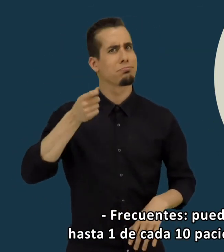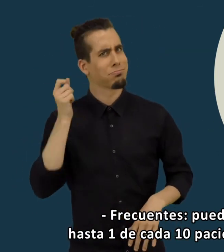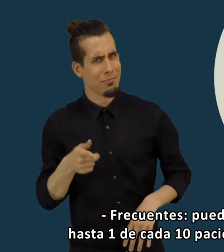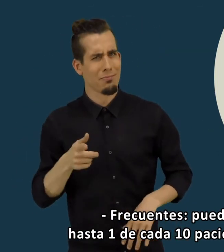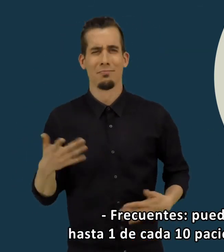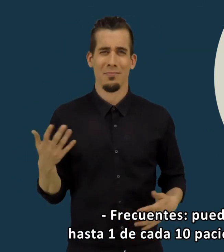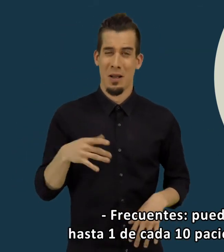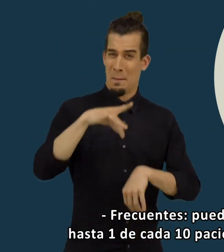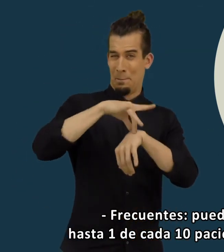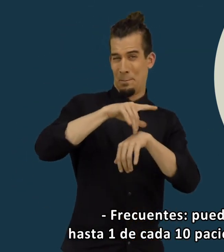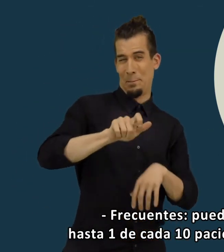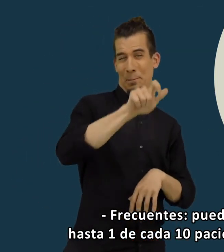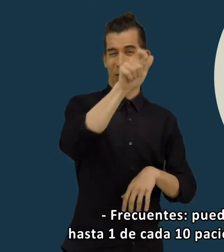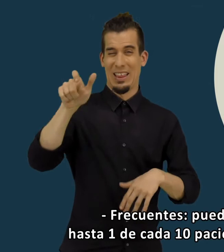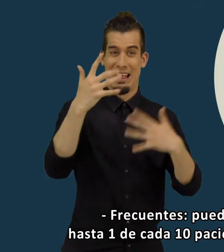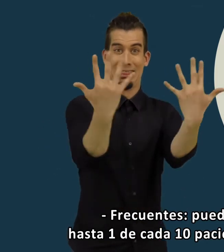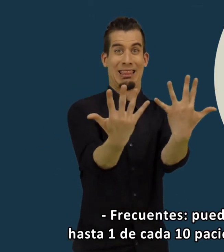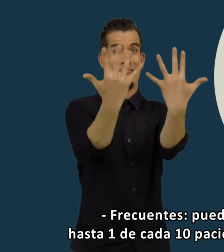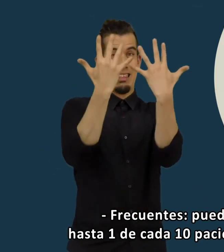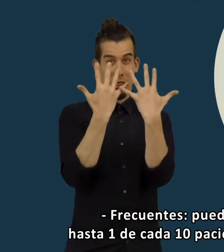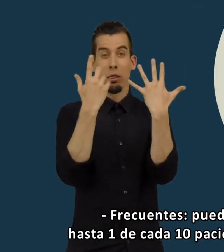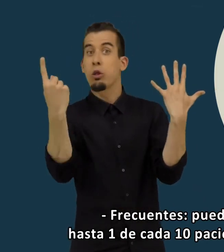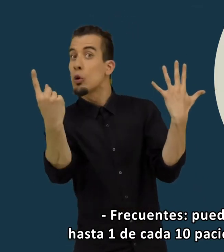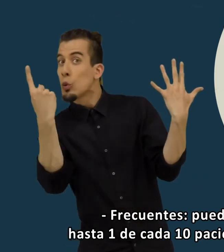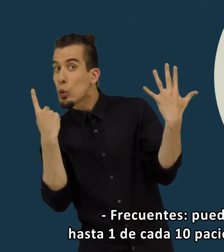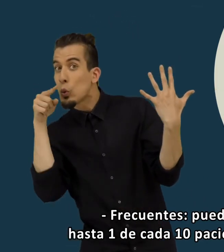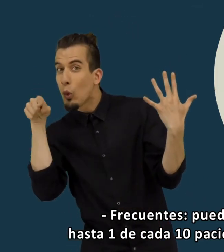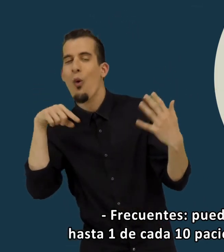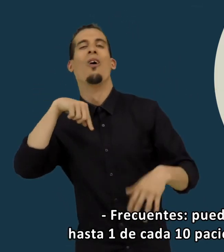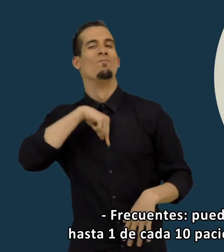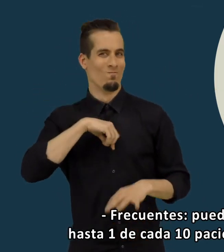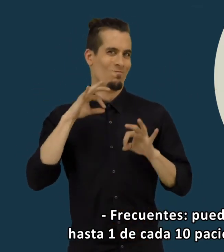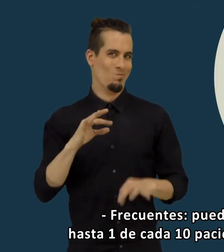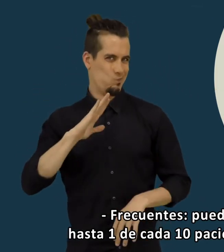Frecuentes. Pueden afectar hasta 1 de cada 10 pacientes o personas.